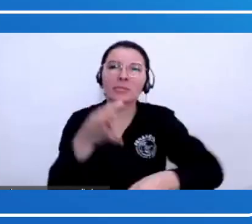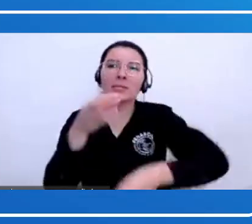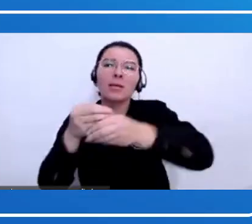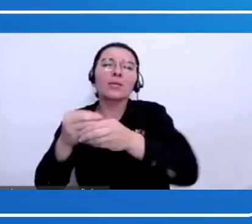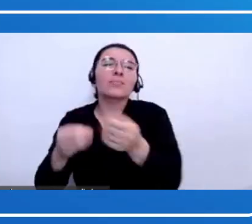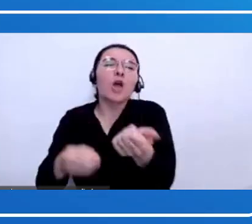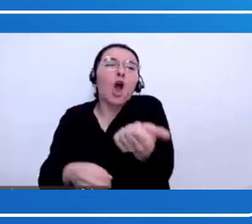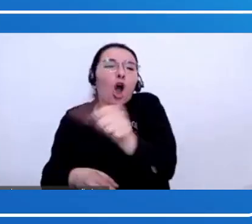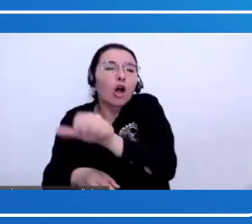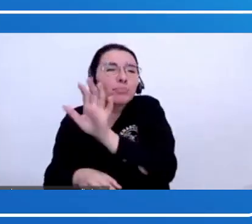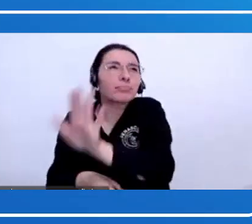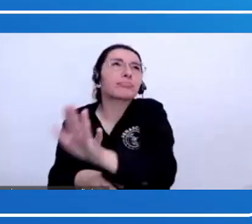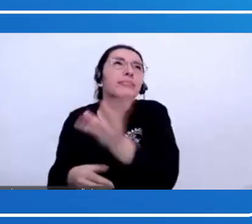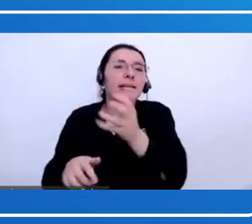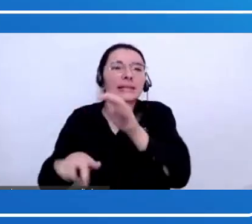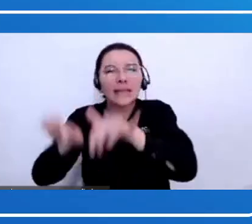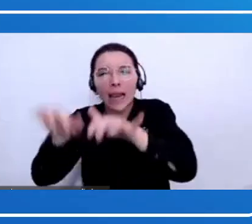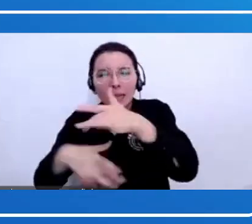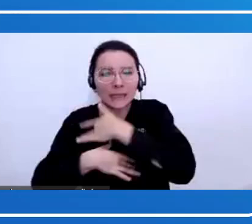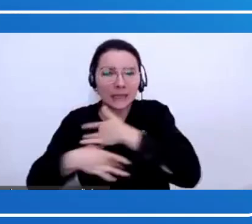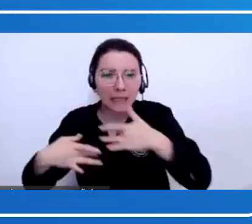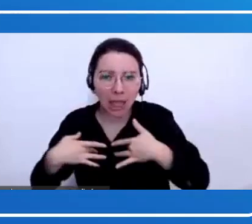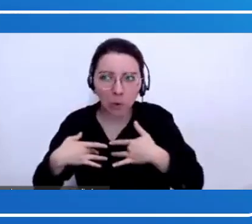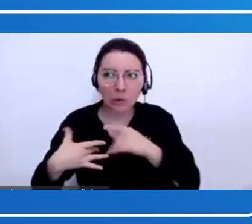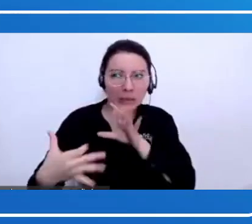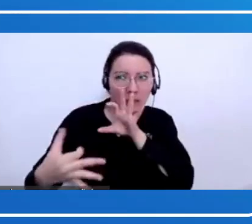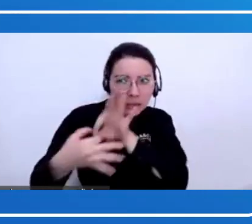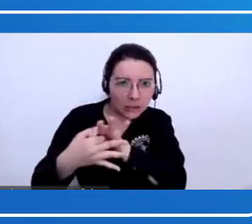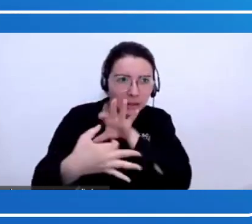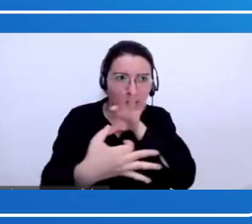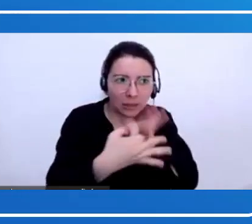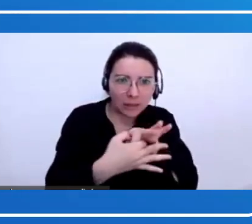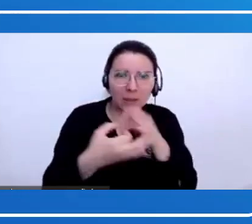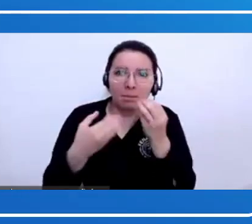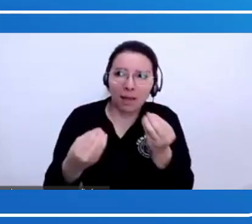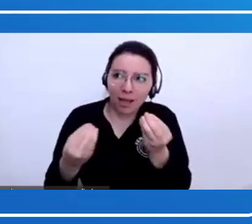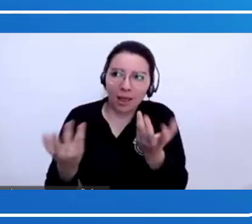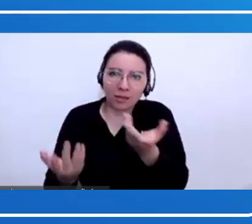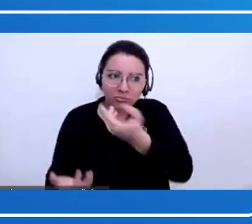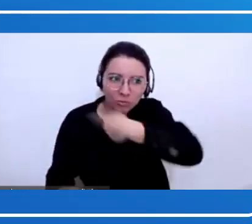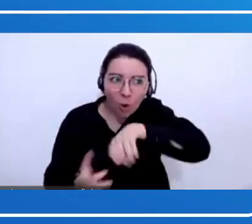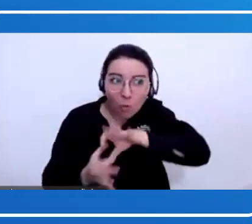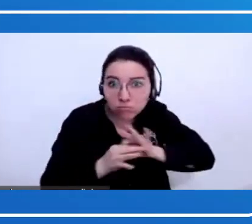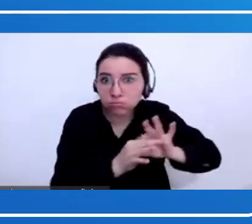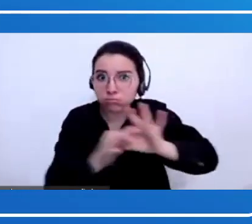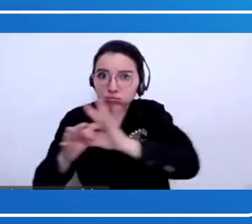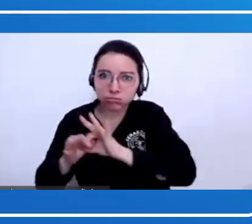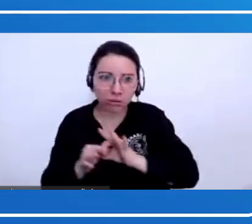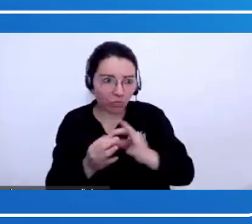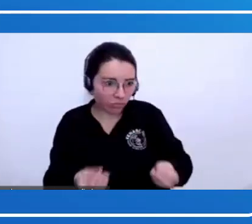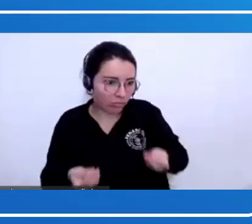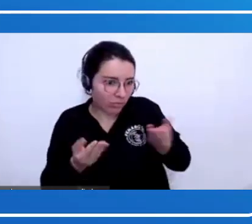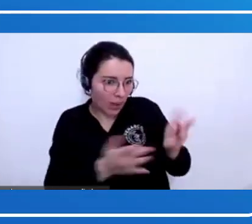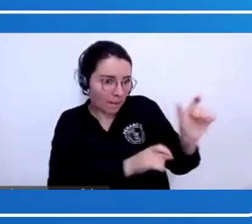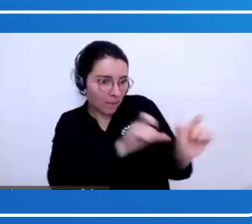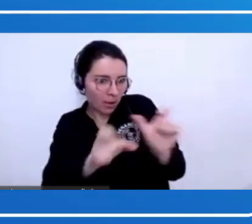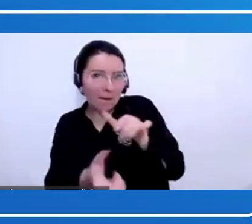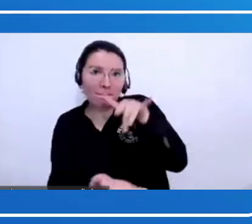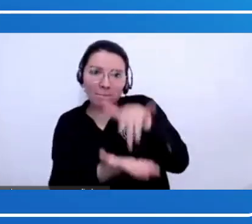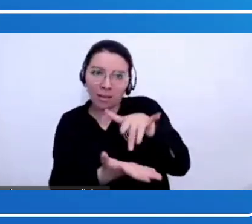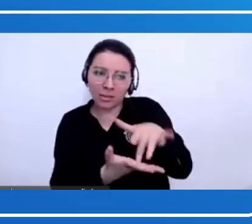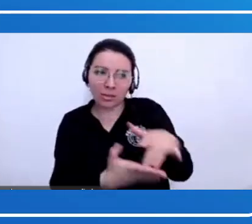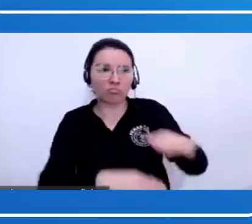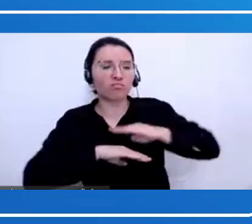Secretaría de Salud, para que así se pueda garantizar el ejercicio pleno de la participación.